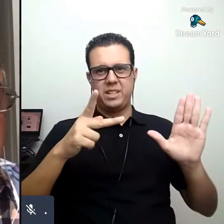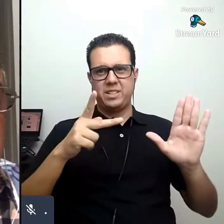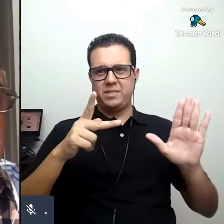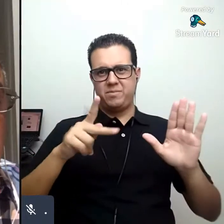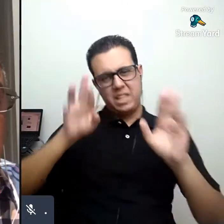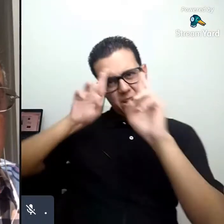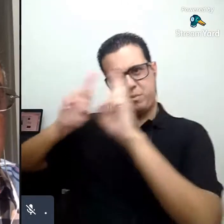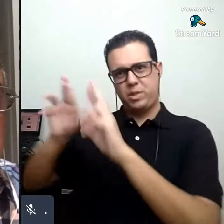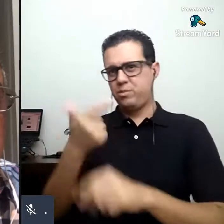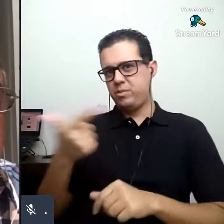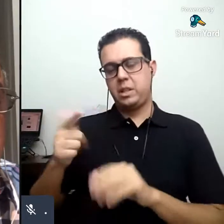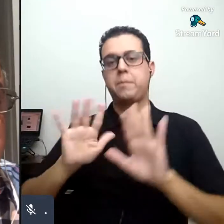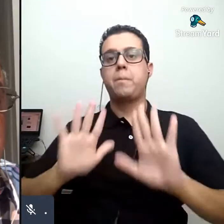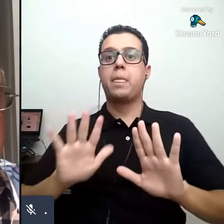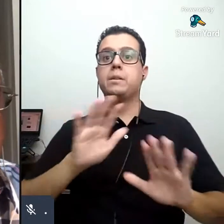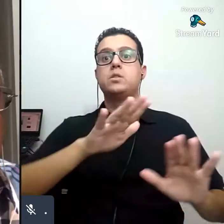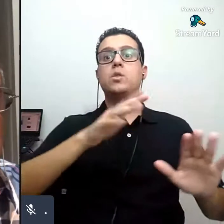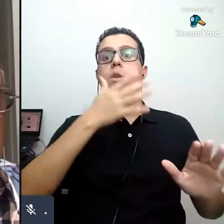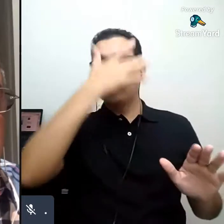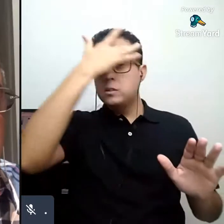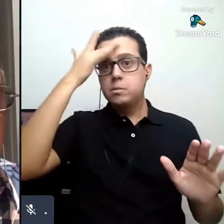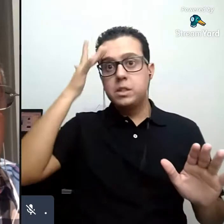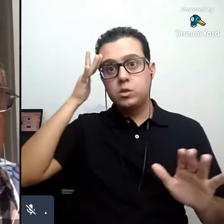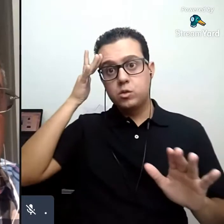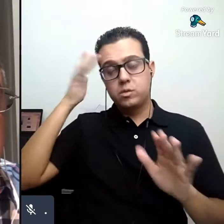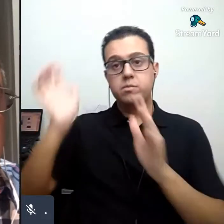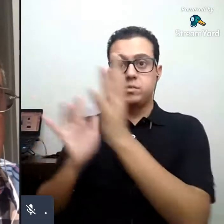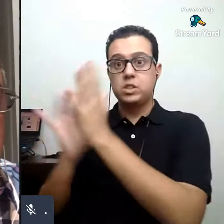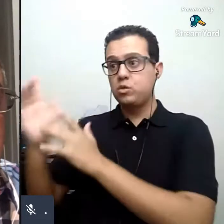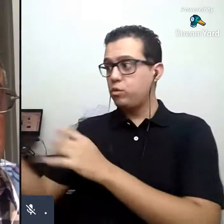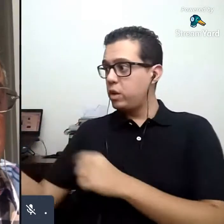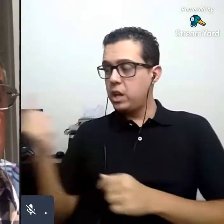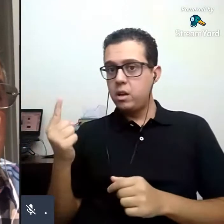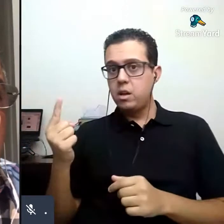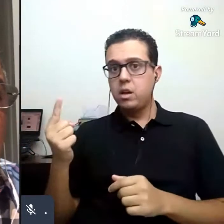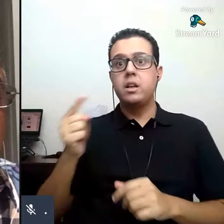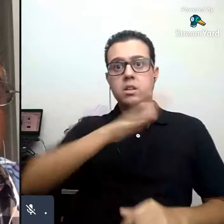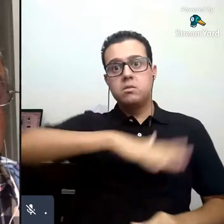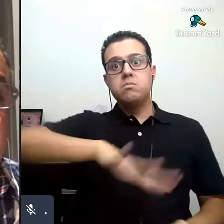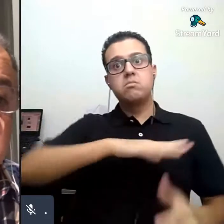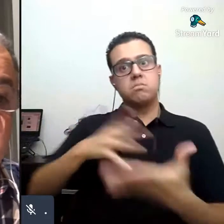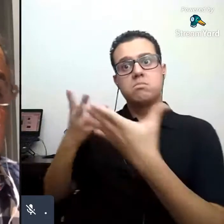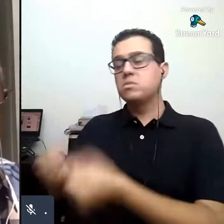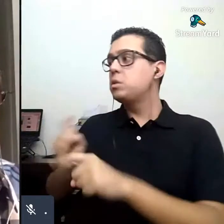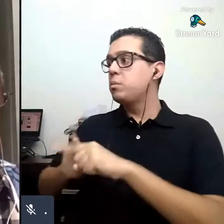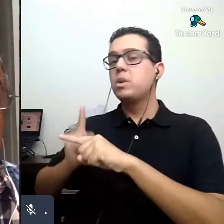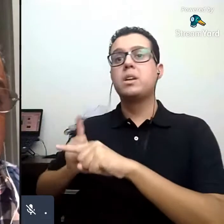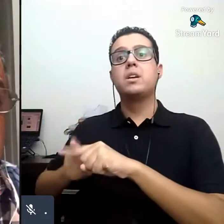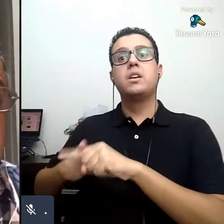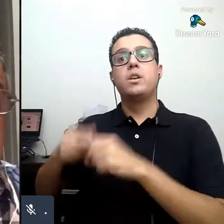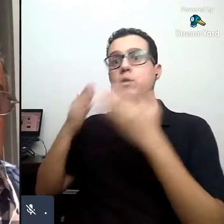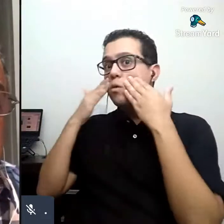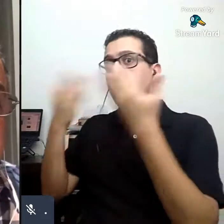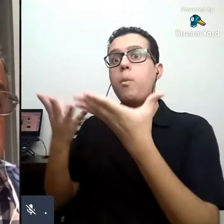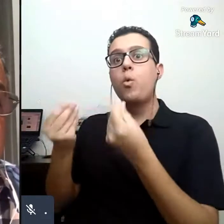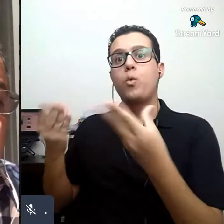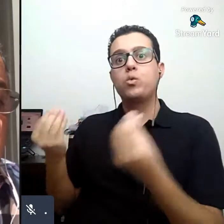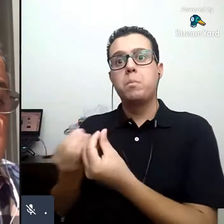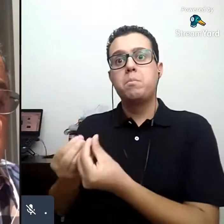viram todas as coisas que ele fizera em Jerusalém, por ocasião da festa, a qual eles também tinham